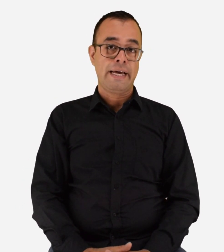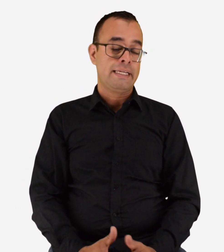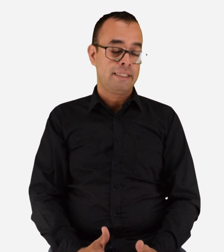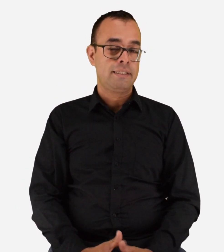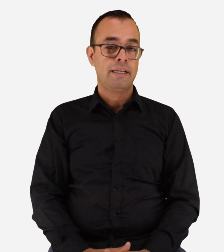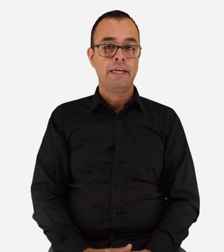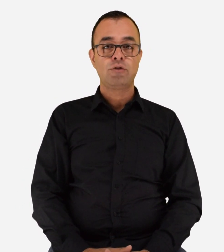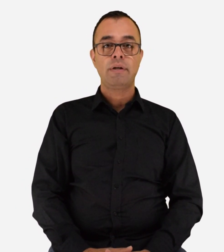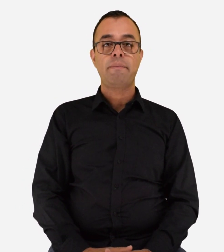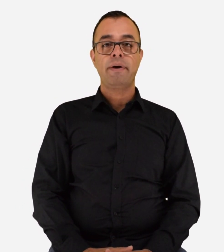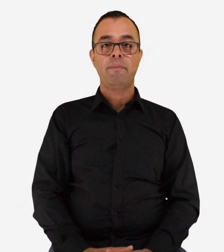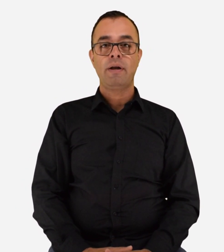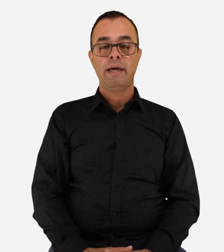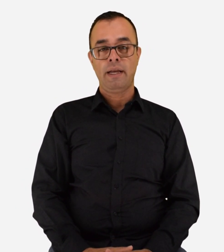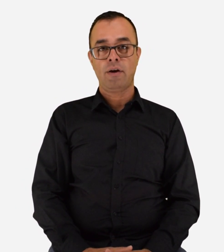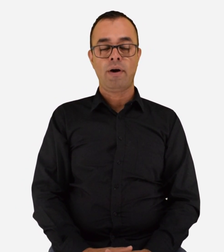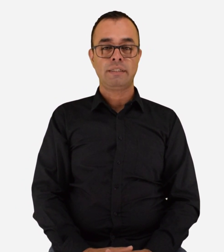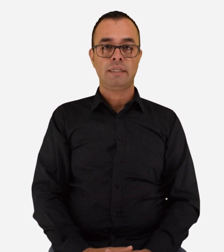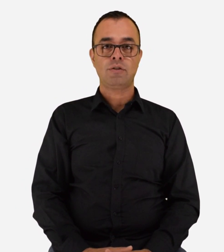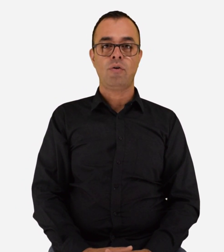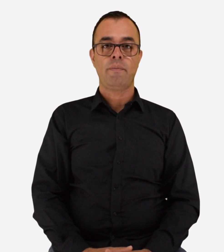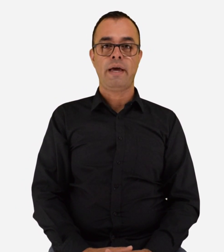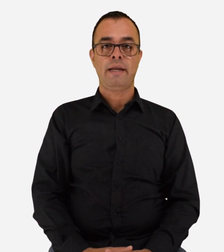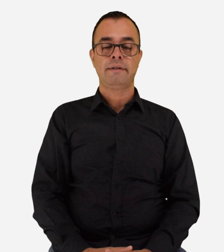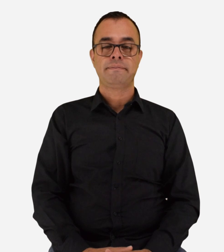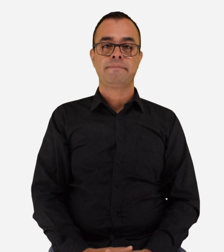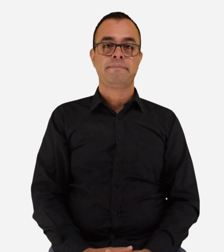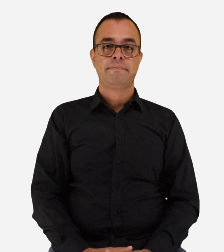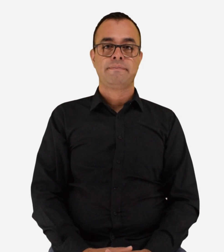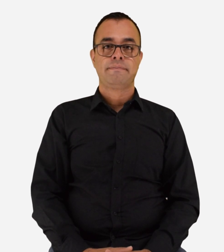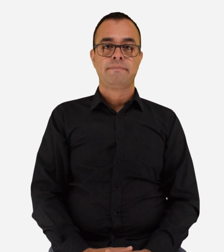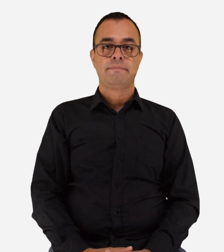es decir, es una hipérbole en lengua de señas colombiana.